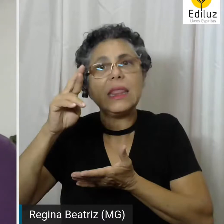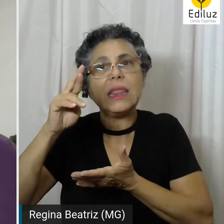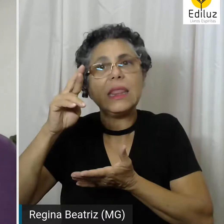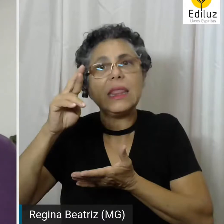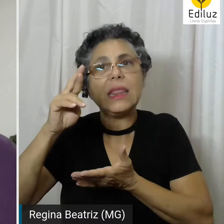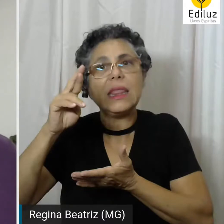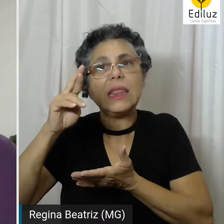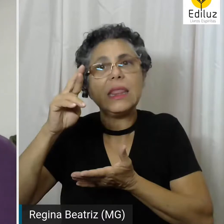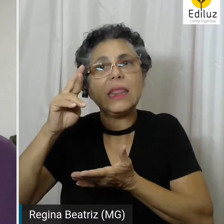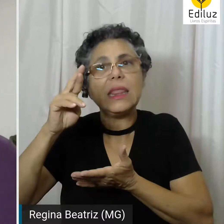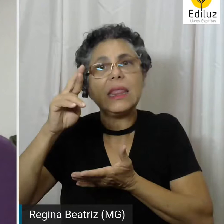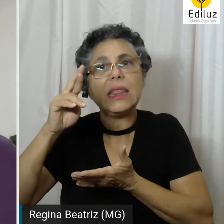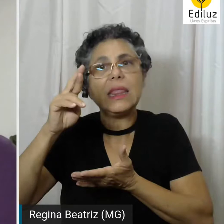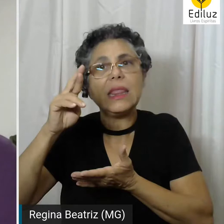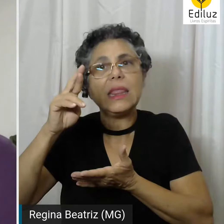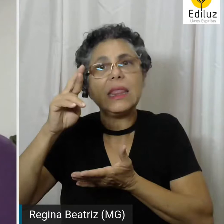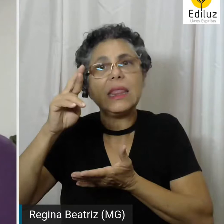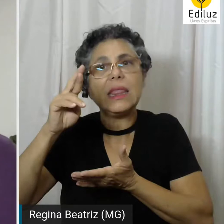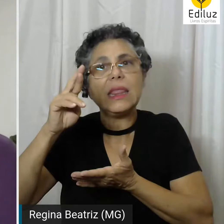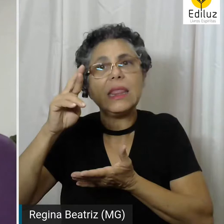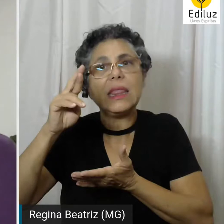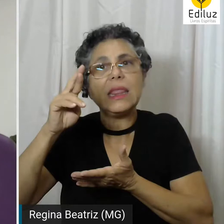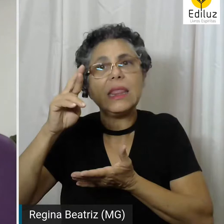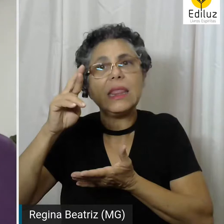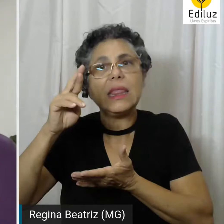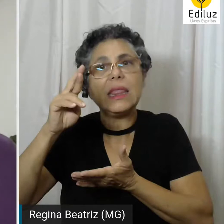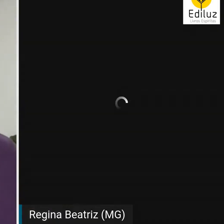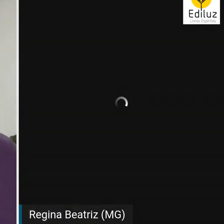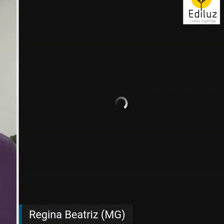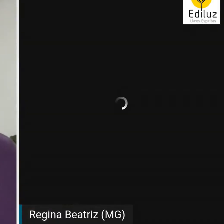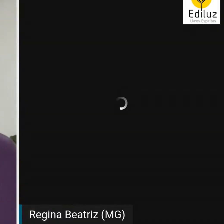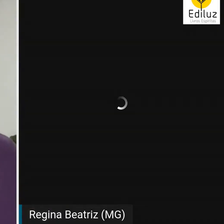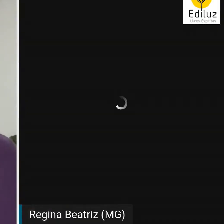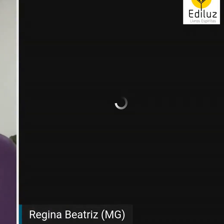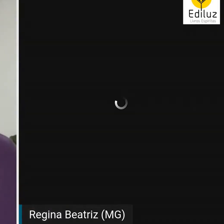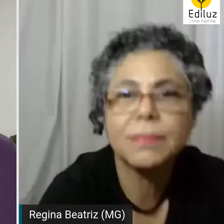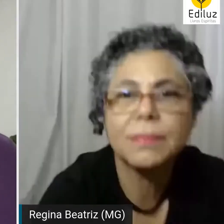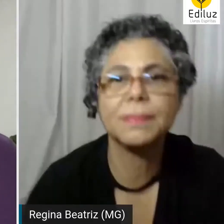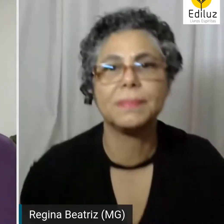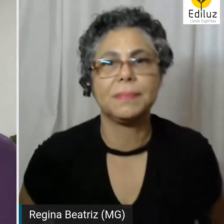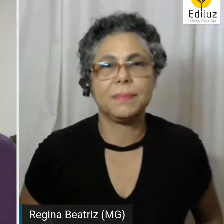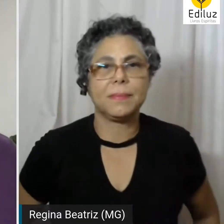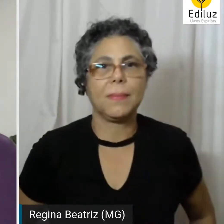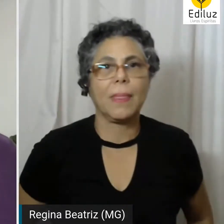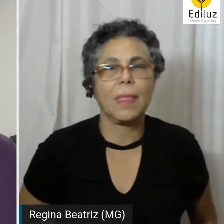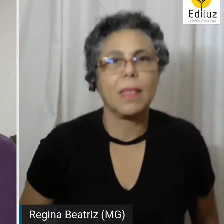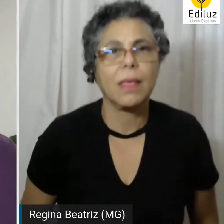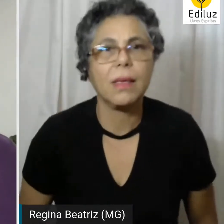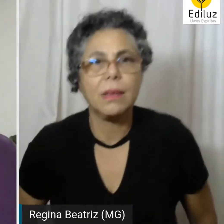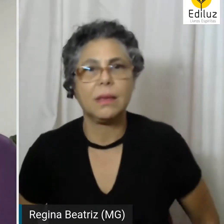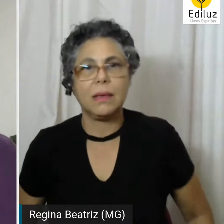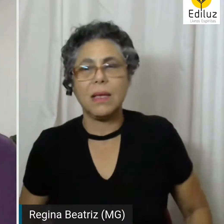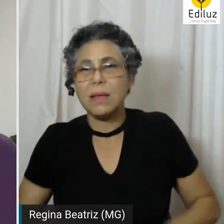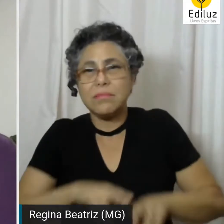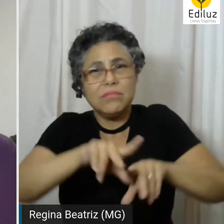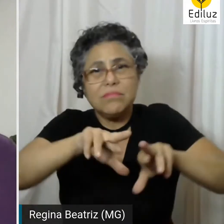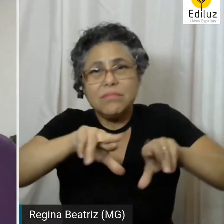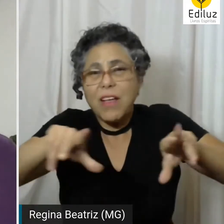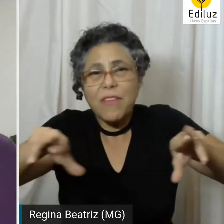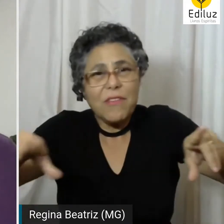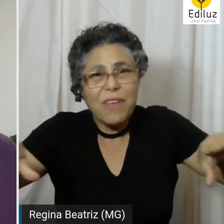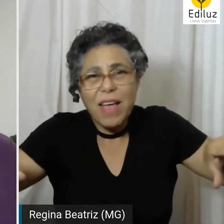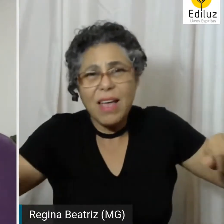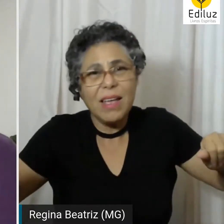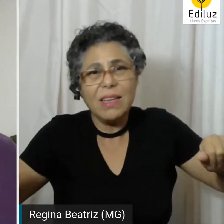Para a psicologia profunda, trabalhar uma dessas dimensões